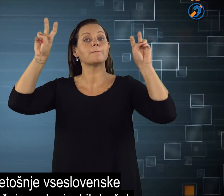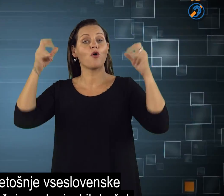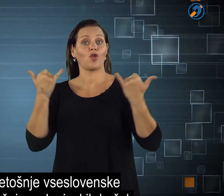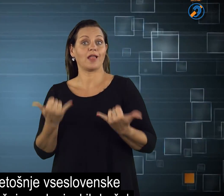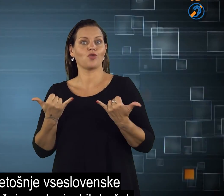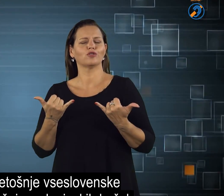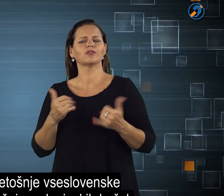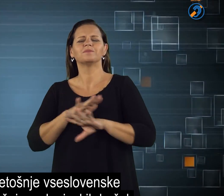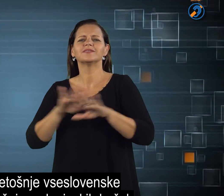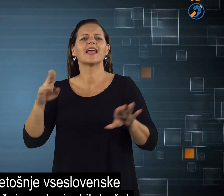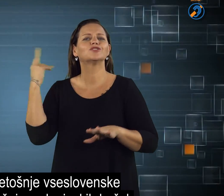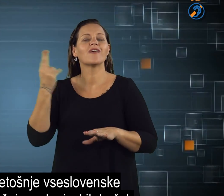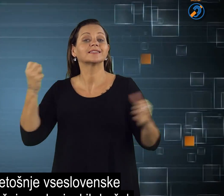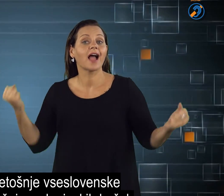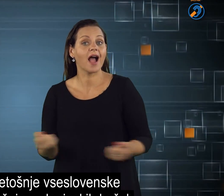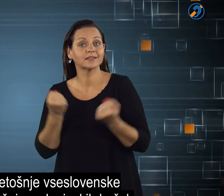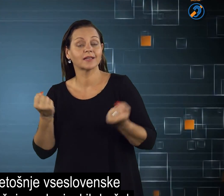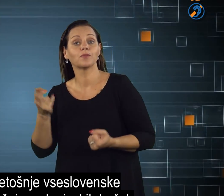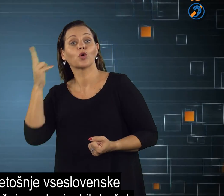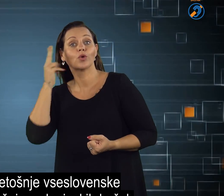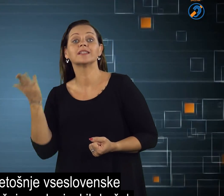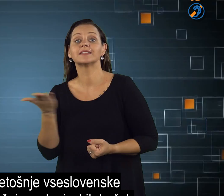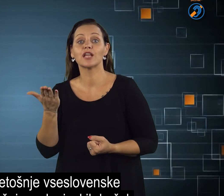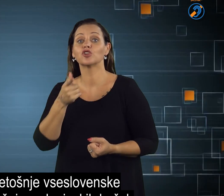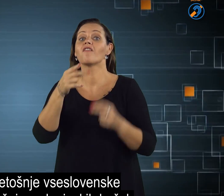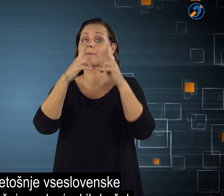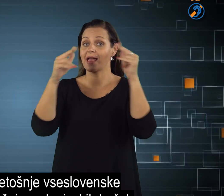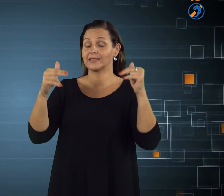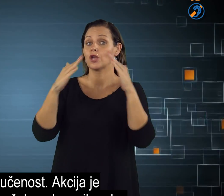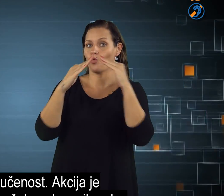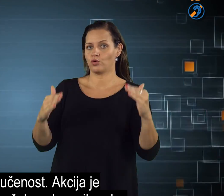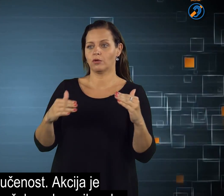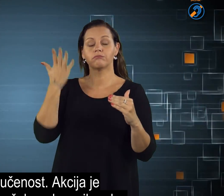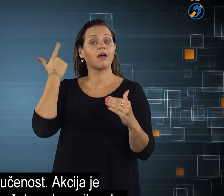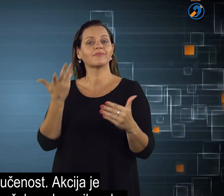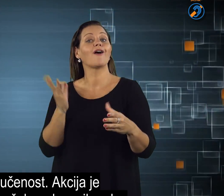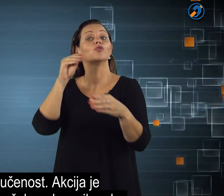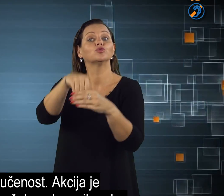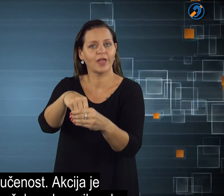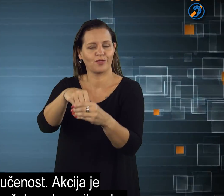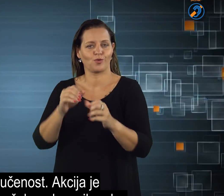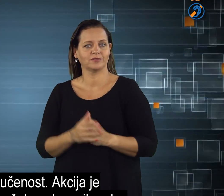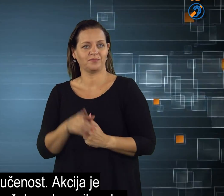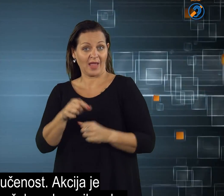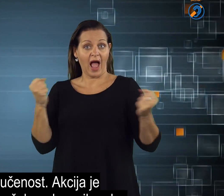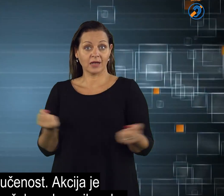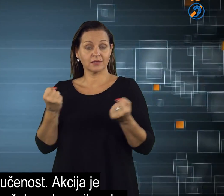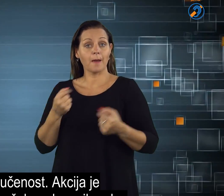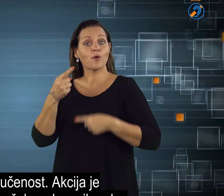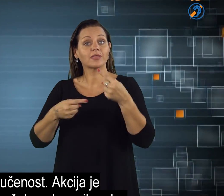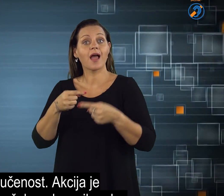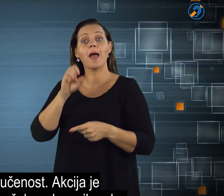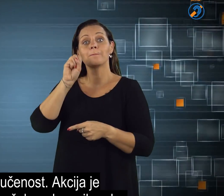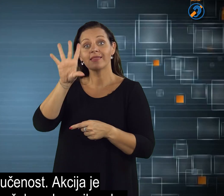Glavni moto letošnje vseslovenske akcije Gluhi strežajo v planinskih kočah je bila vključenost.